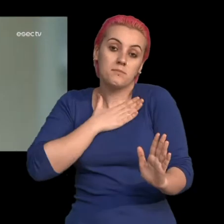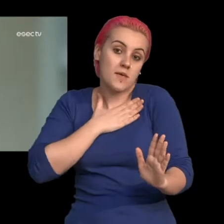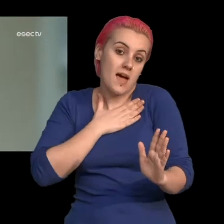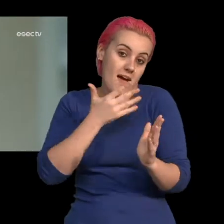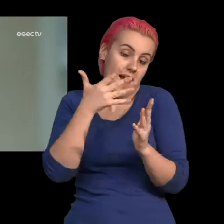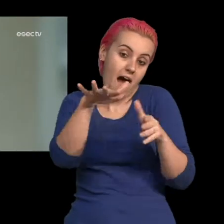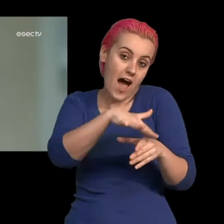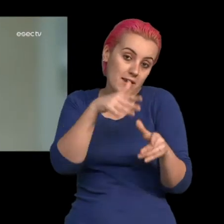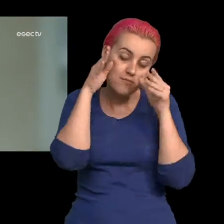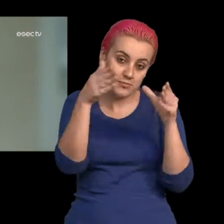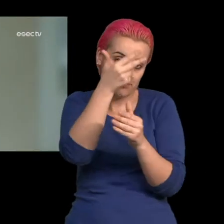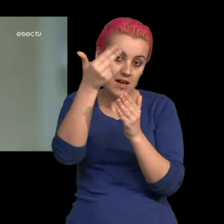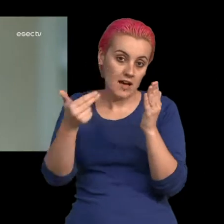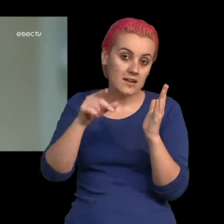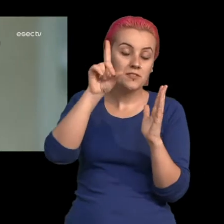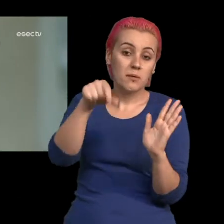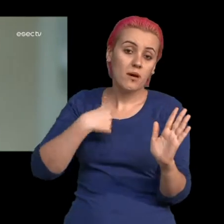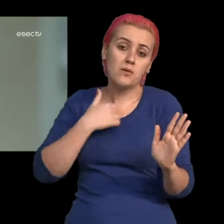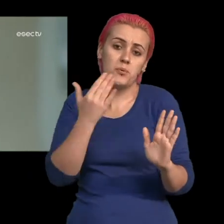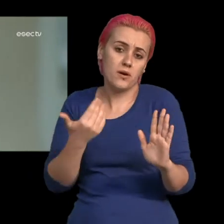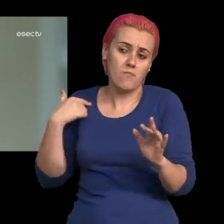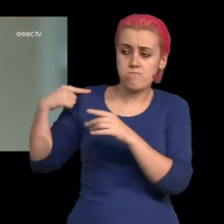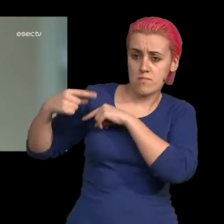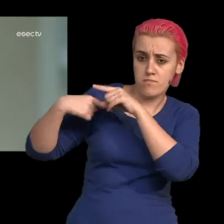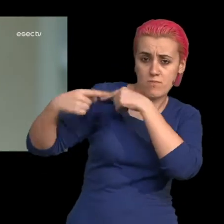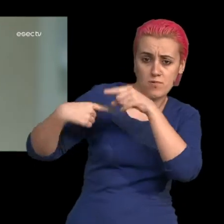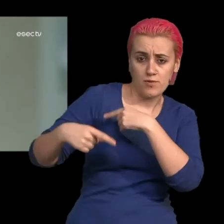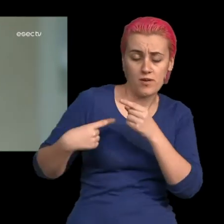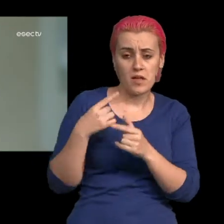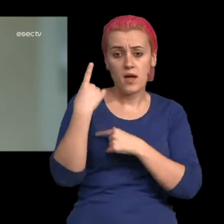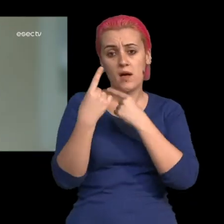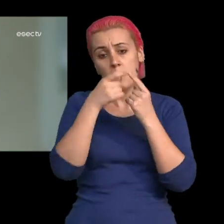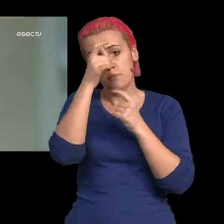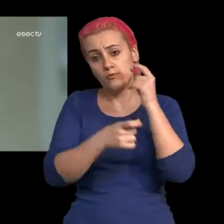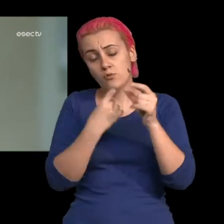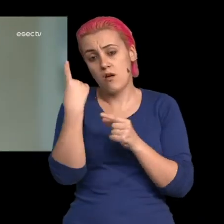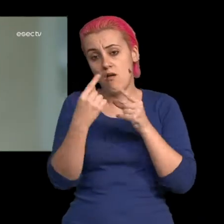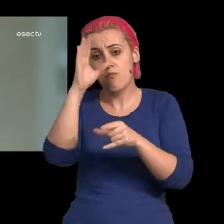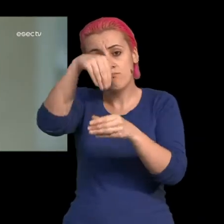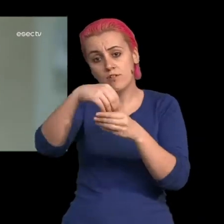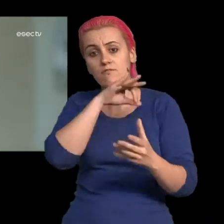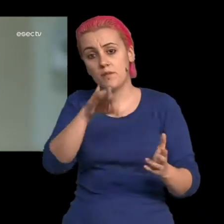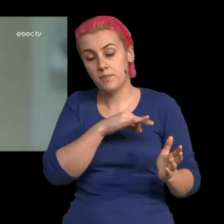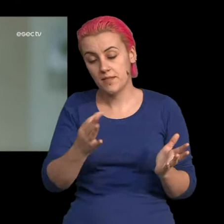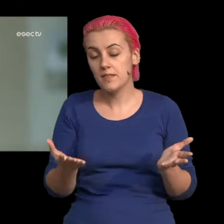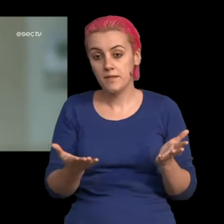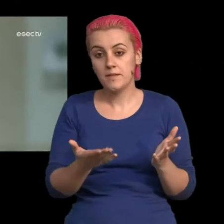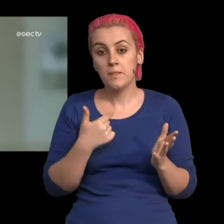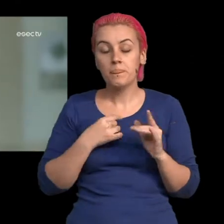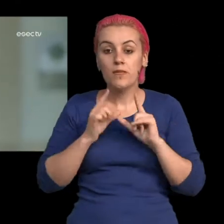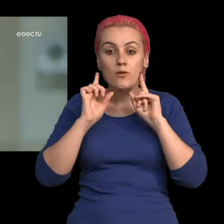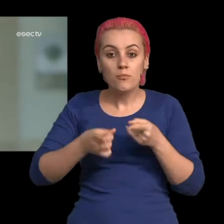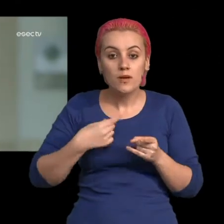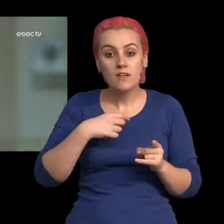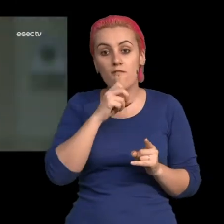pelas artes e o talento também de algumas pessoas da minha família,